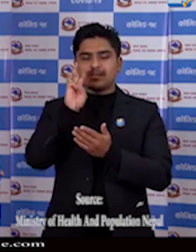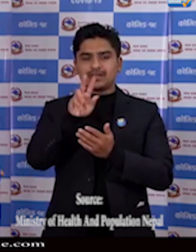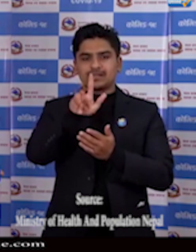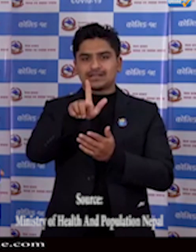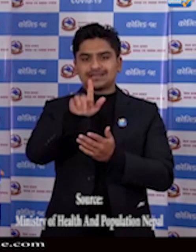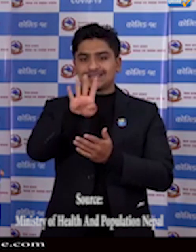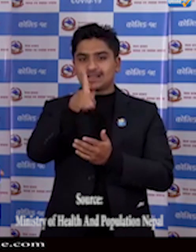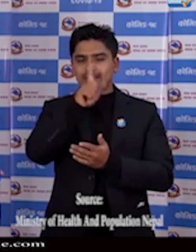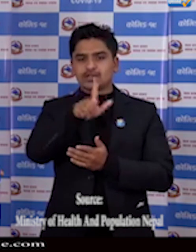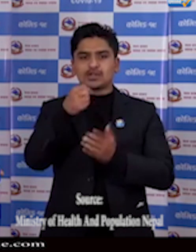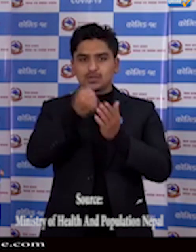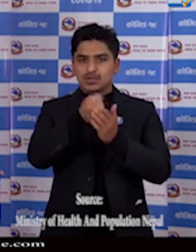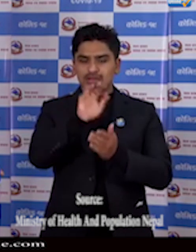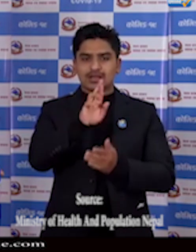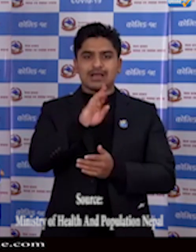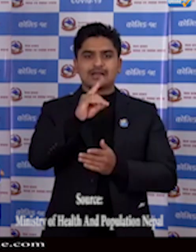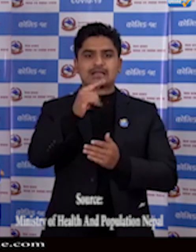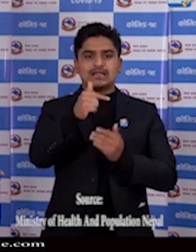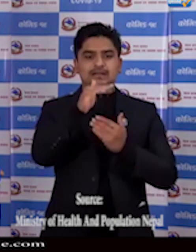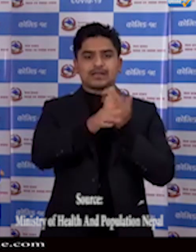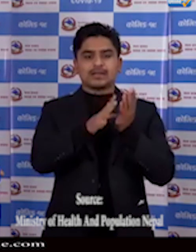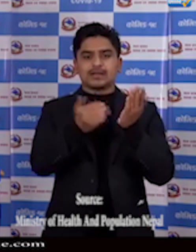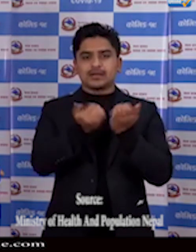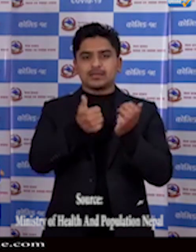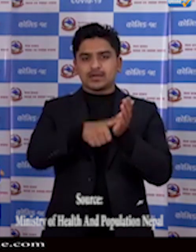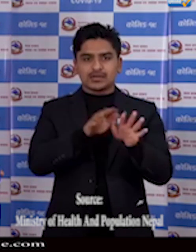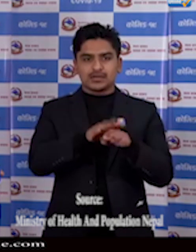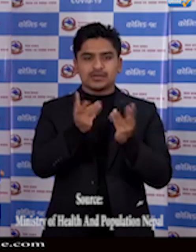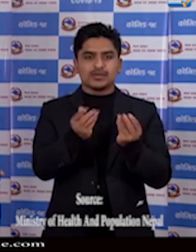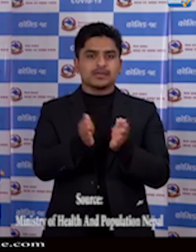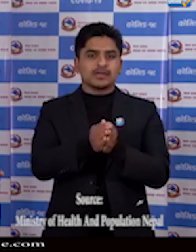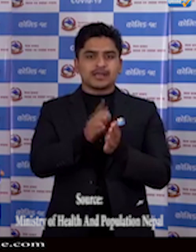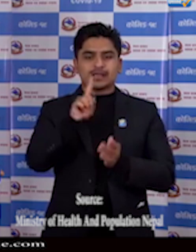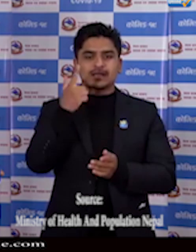92,477 पुगेको छ। त्यसै गरी RDT विधिबाट गरिएका परीक्षणहरूको कुल सङ्ख्या